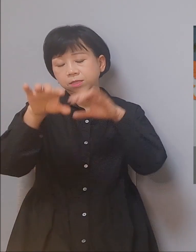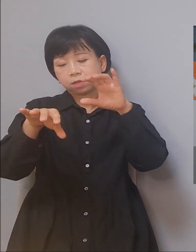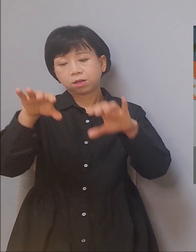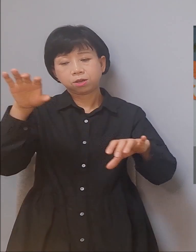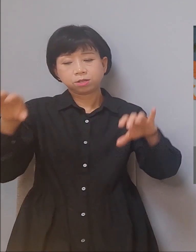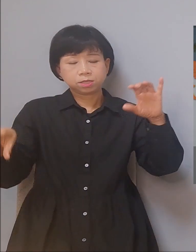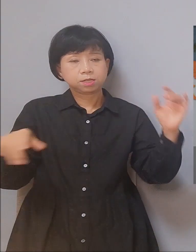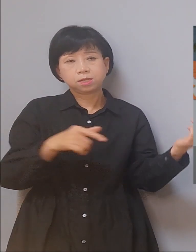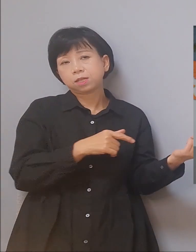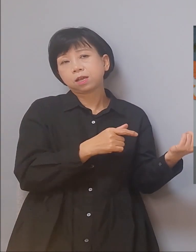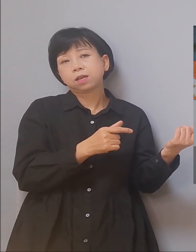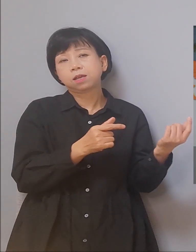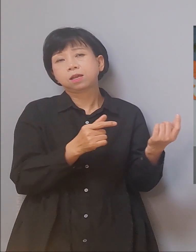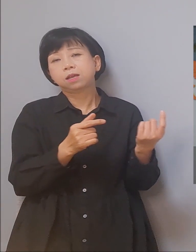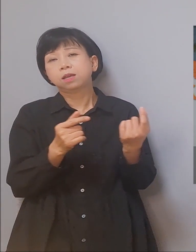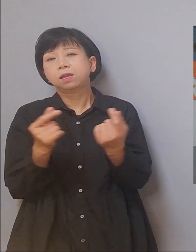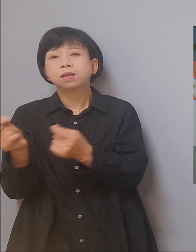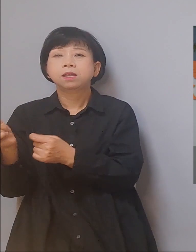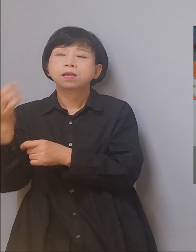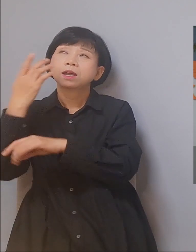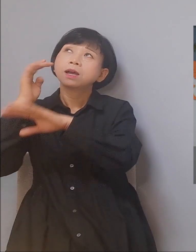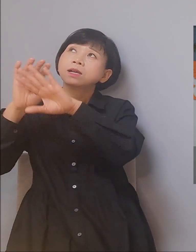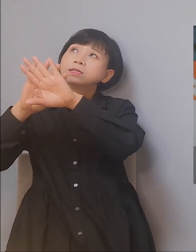그 어디나